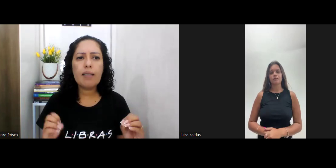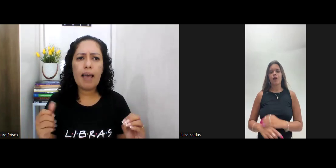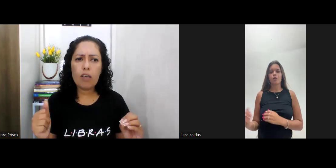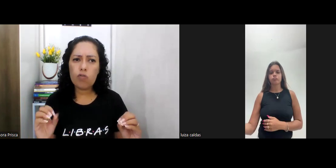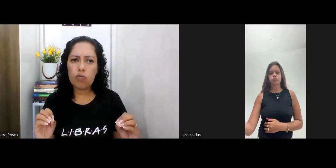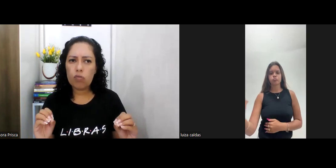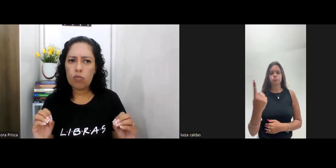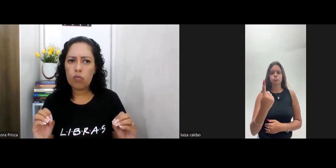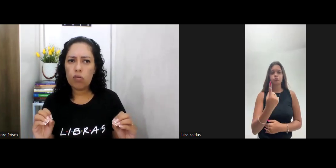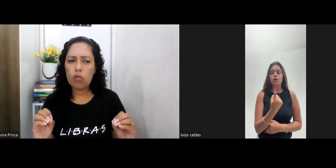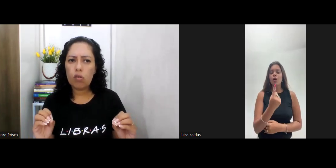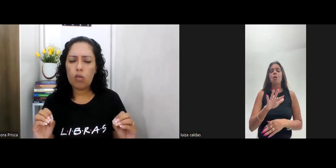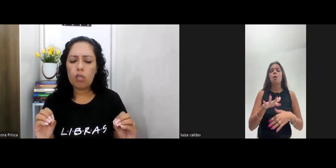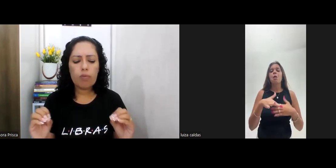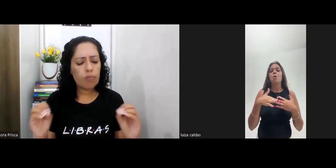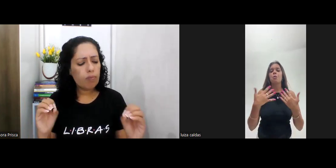de 0 a 10?